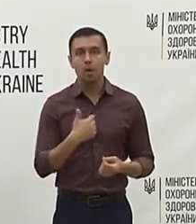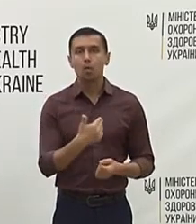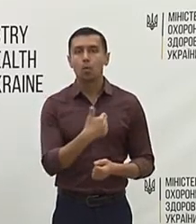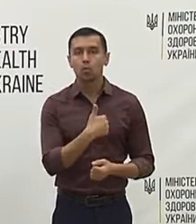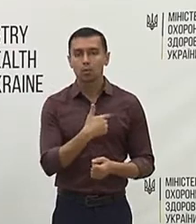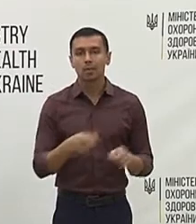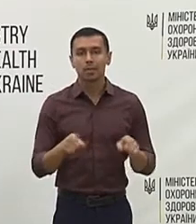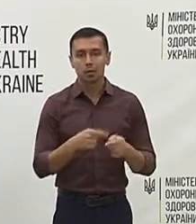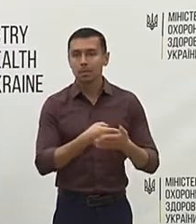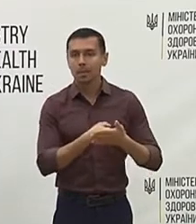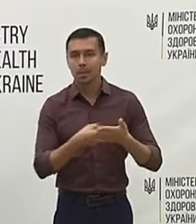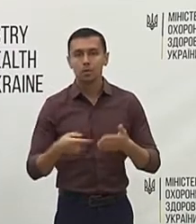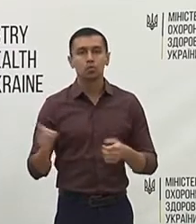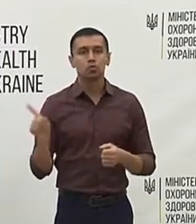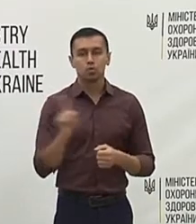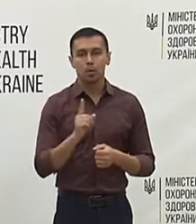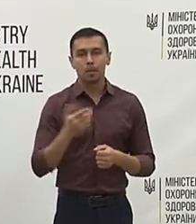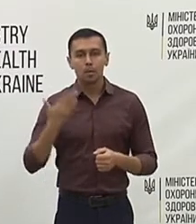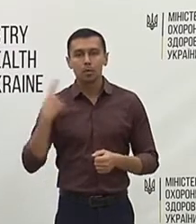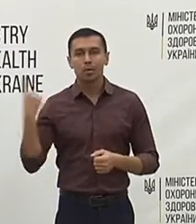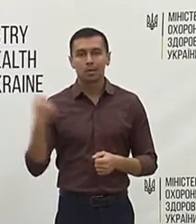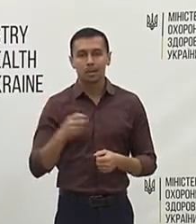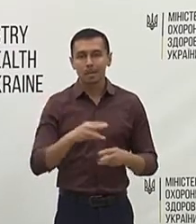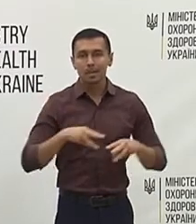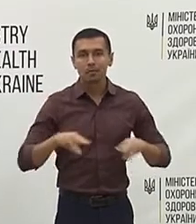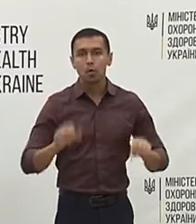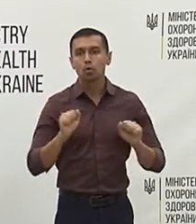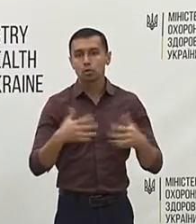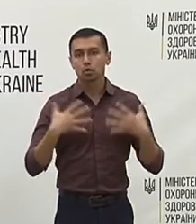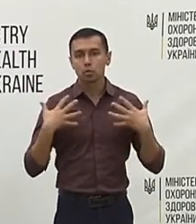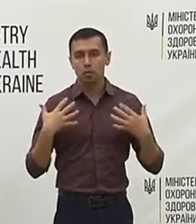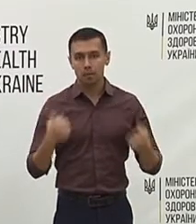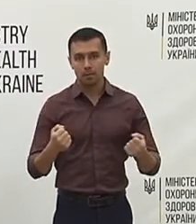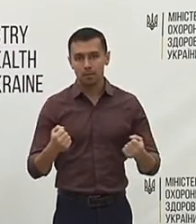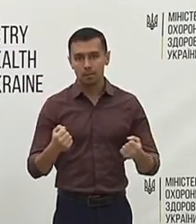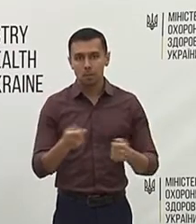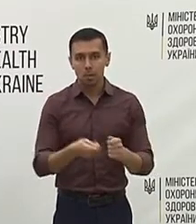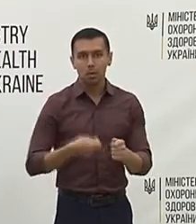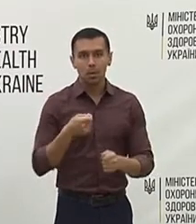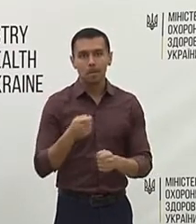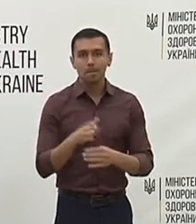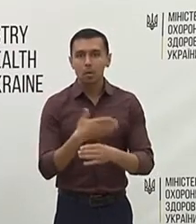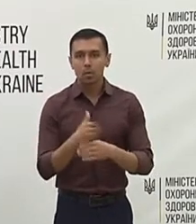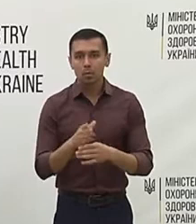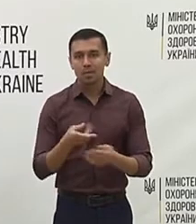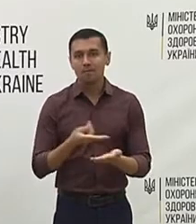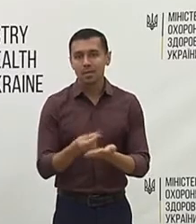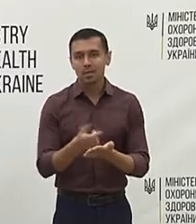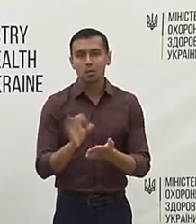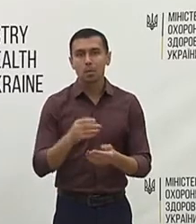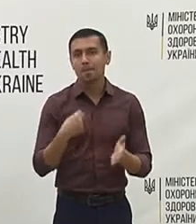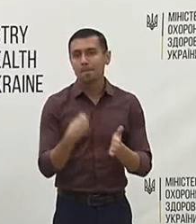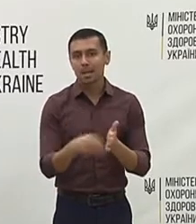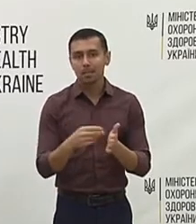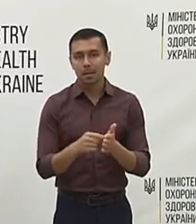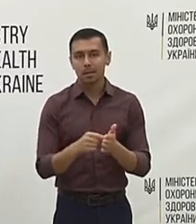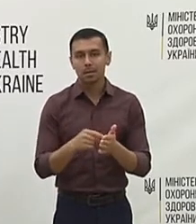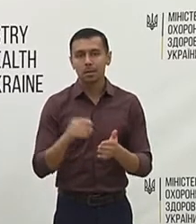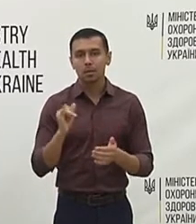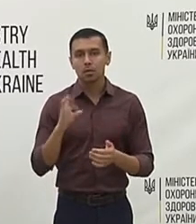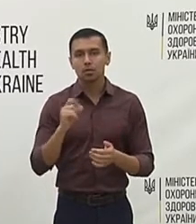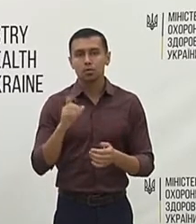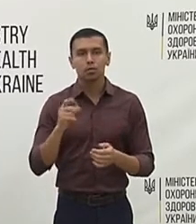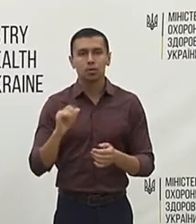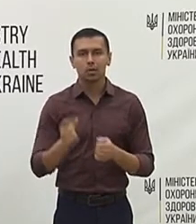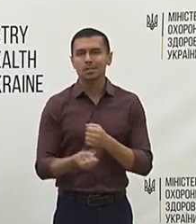хочу також підкреслити, що минулого тижня Міністерство охорони здоров'я подало перерозподіл видатків щодо придбання іонізуючих